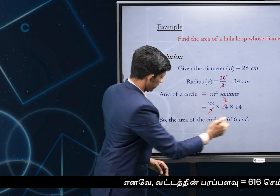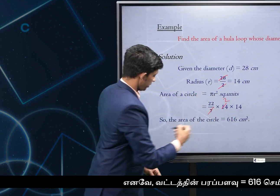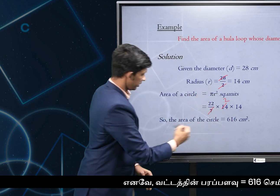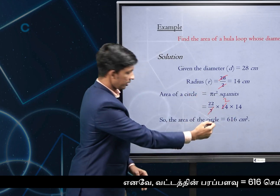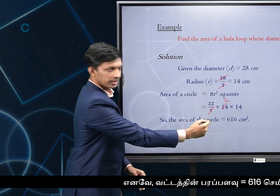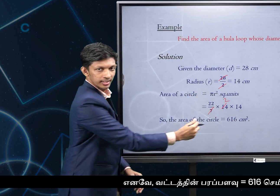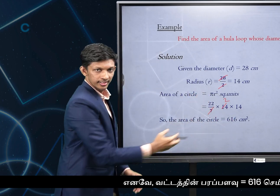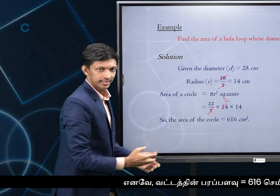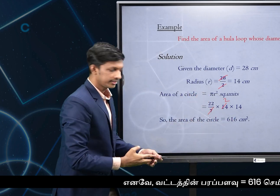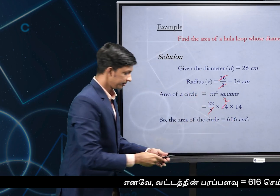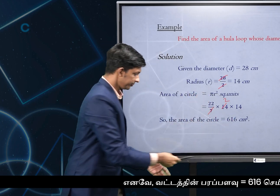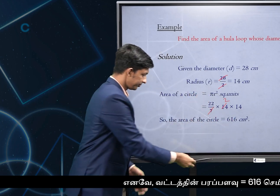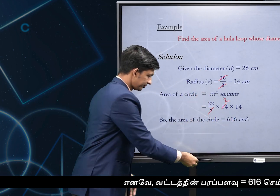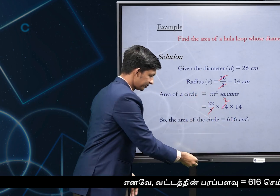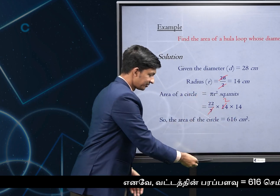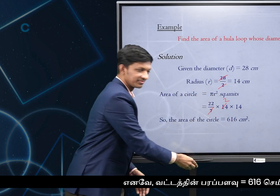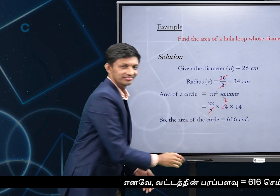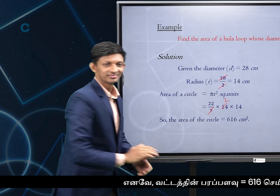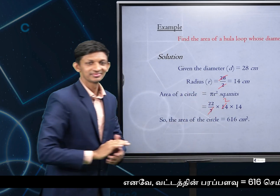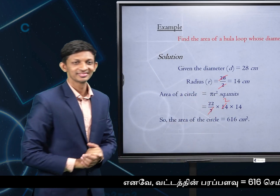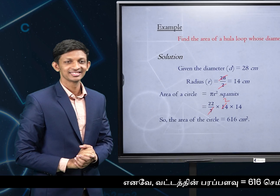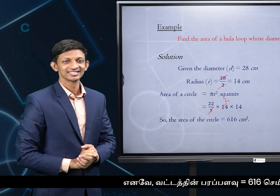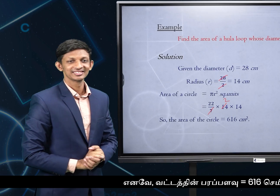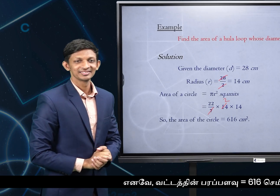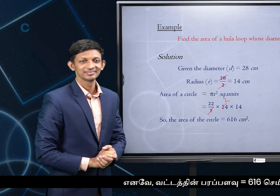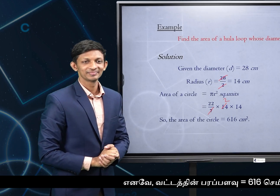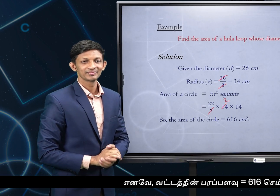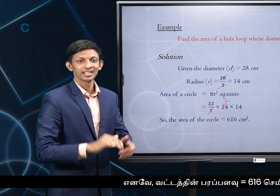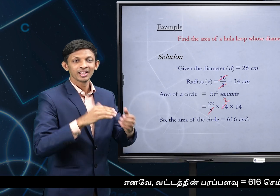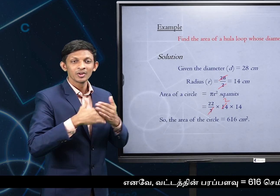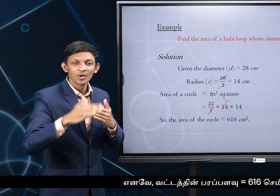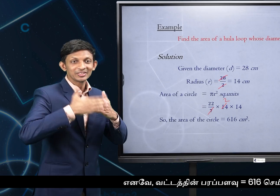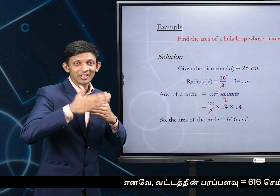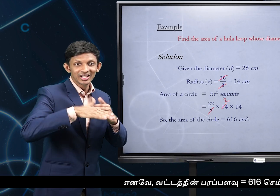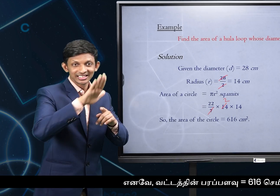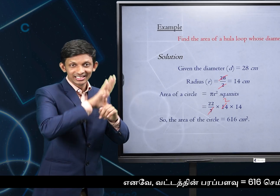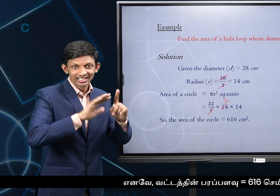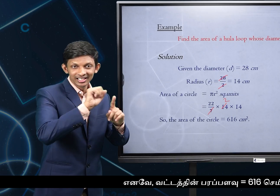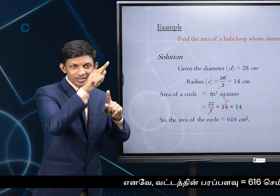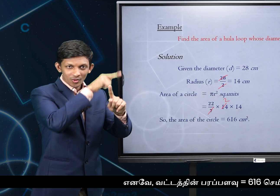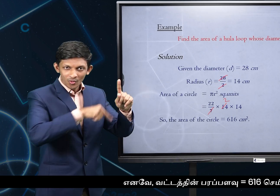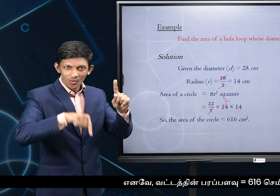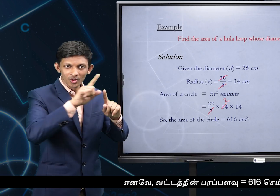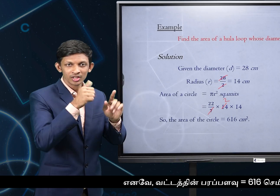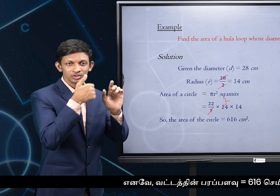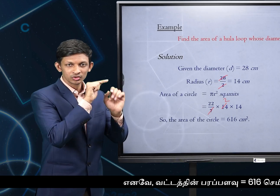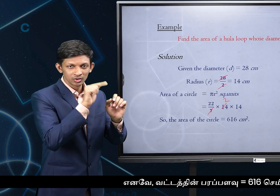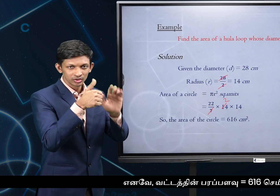எனவே வட்டத்தின் பரப்பளவு ஈடு 616 சென்டிமீட்டர் மேலிலக்கு 2.